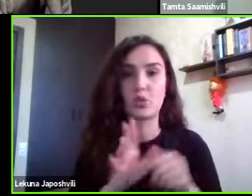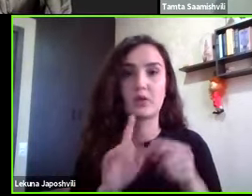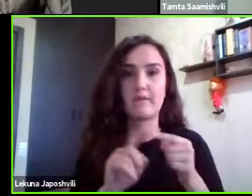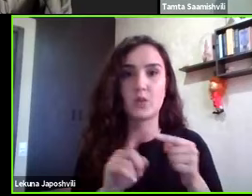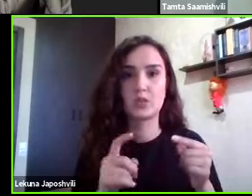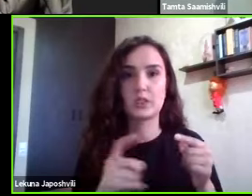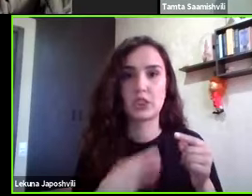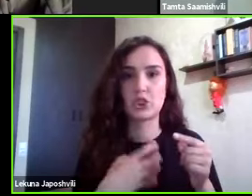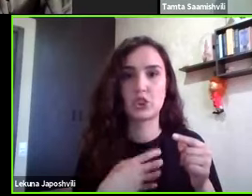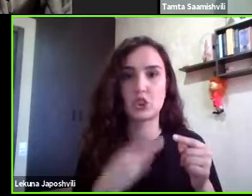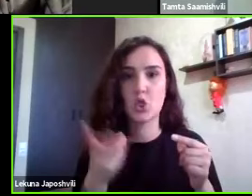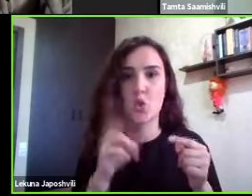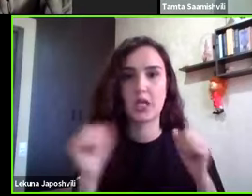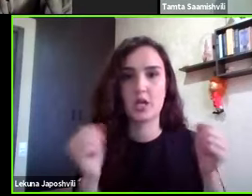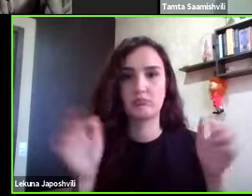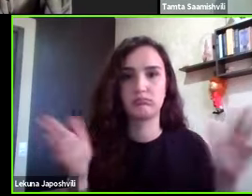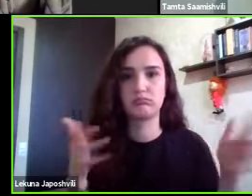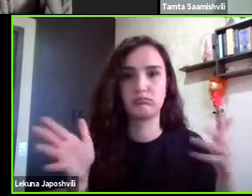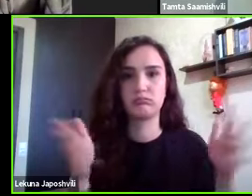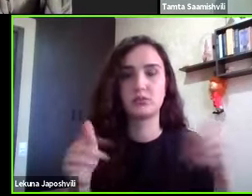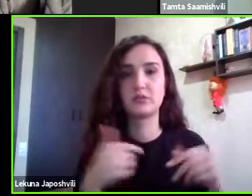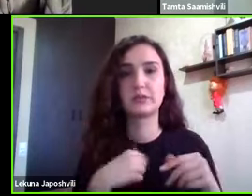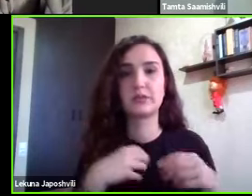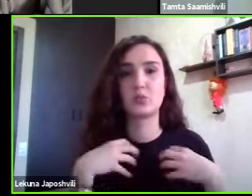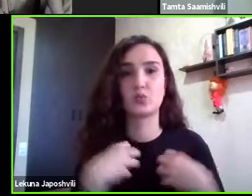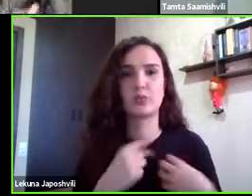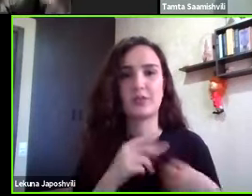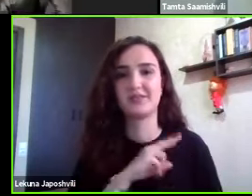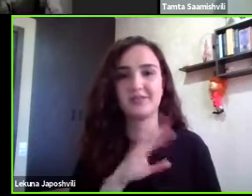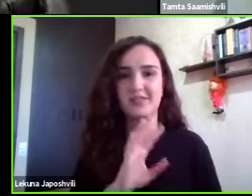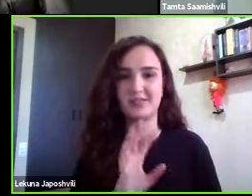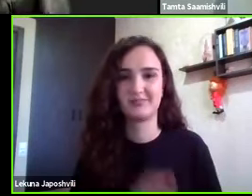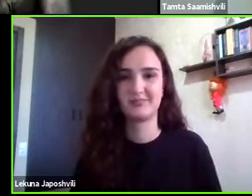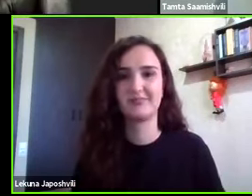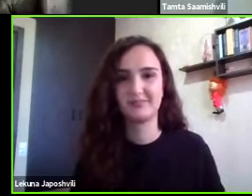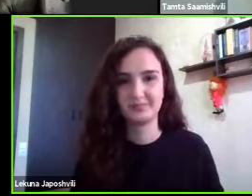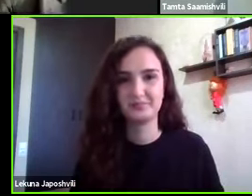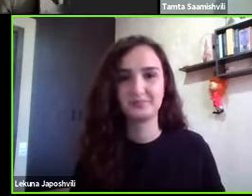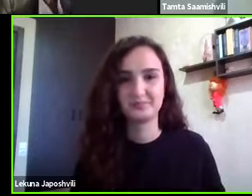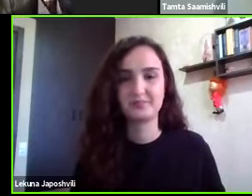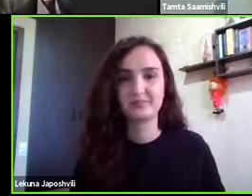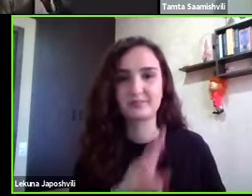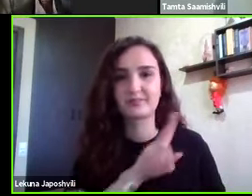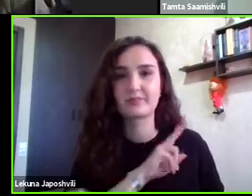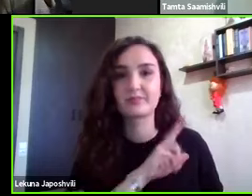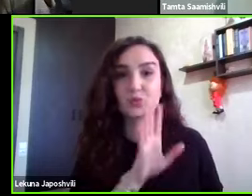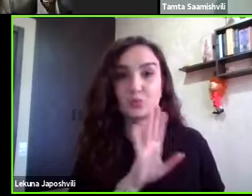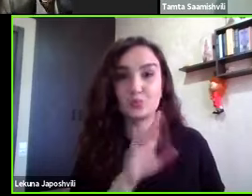კორონავირუს ორპირი ქარების, რომელიც ჩვენ სამწუხაროდ არ უყვარს. ანუ არ უყვარს ამ ბრავდება ეს